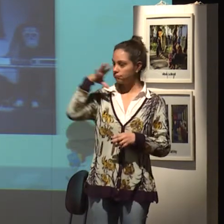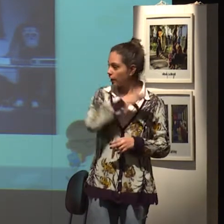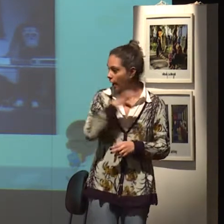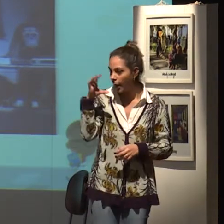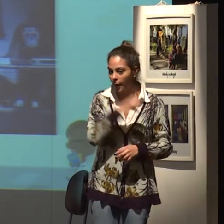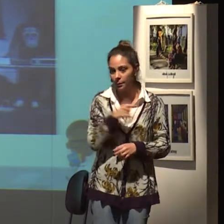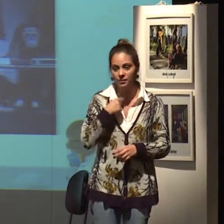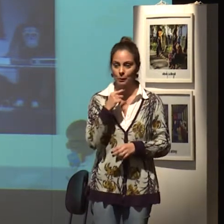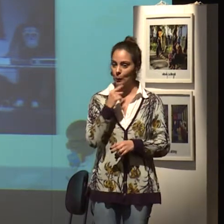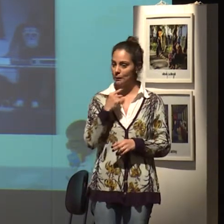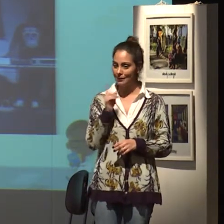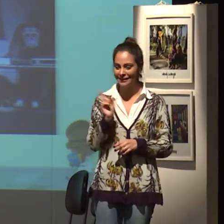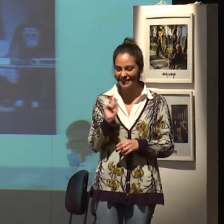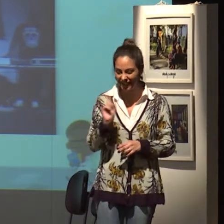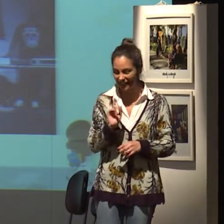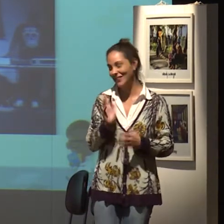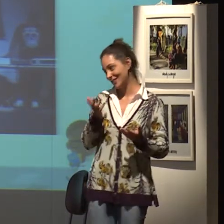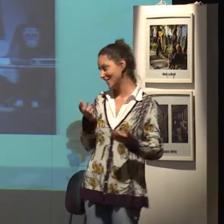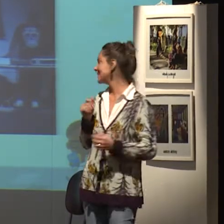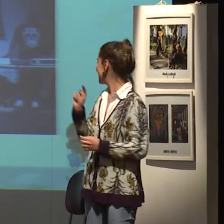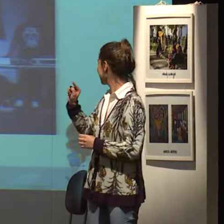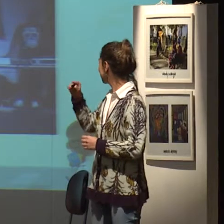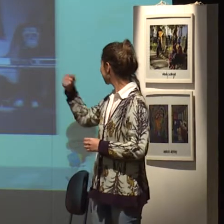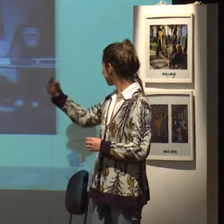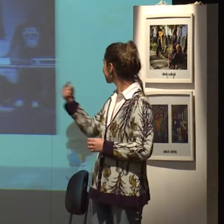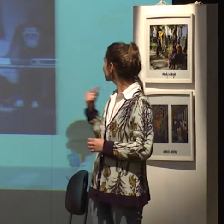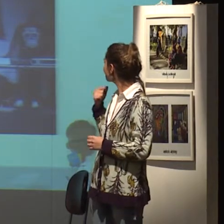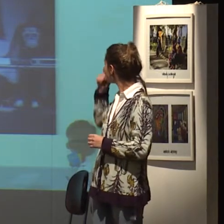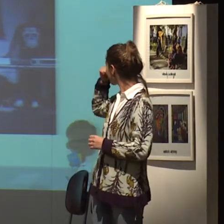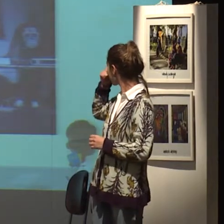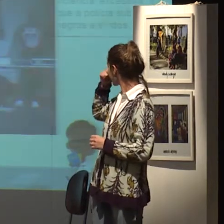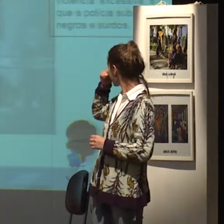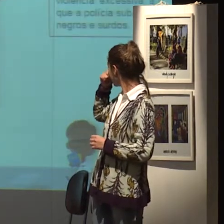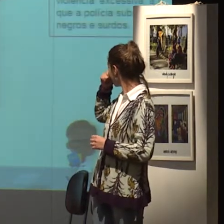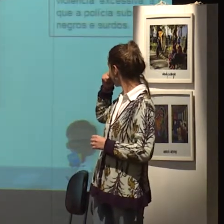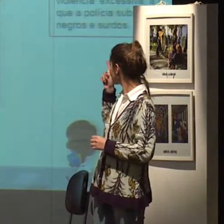perceberam rapidamente. Eu mesma não consegui. Próximo, por favor.